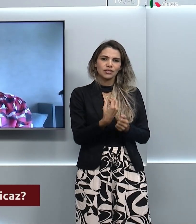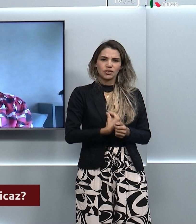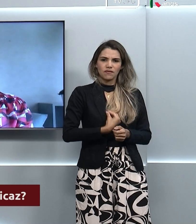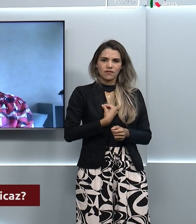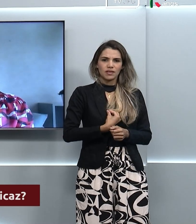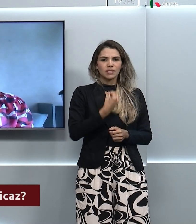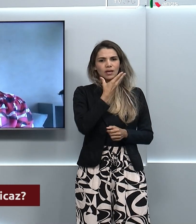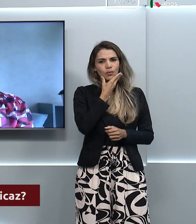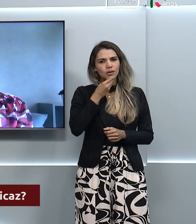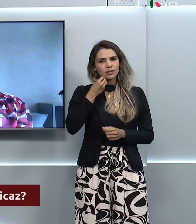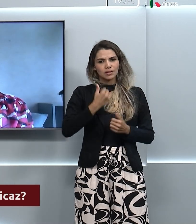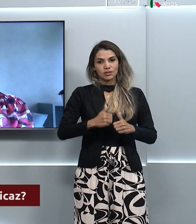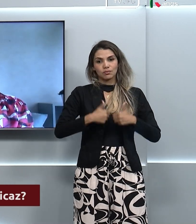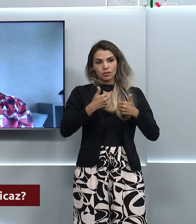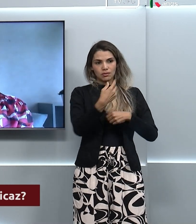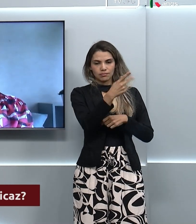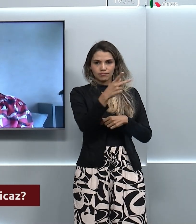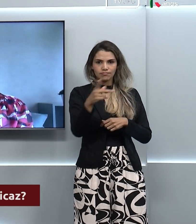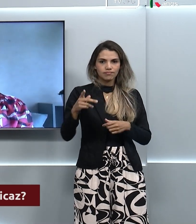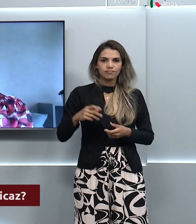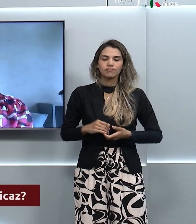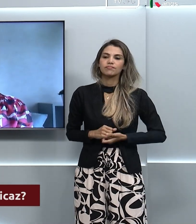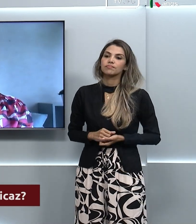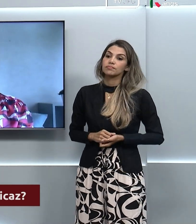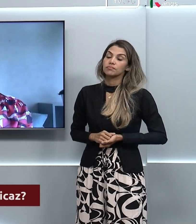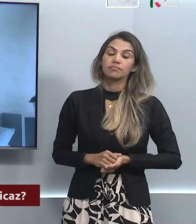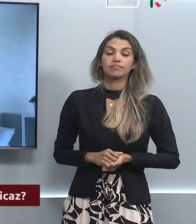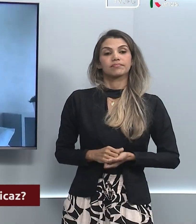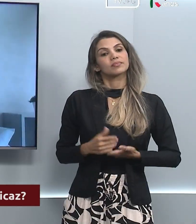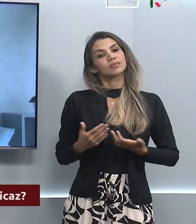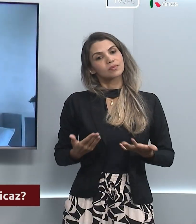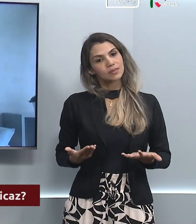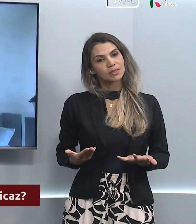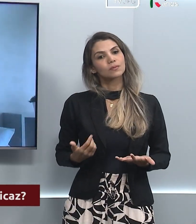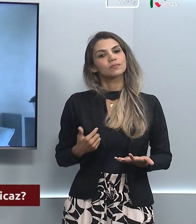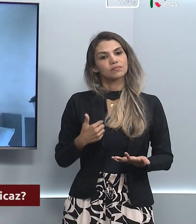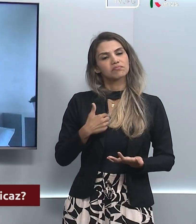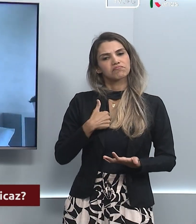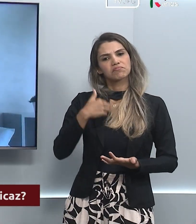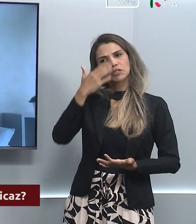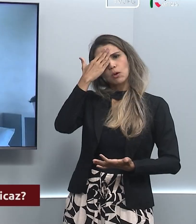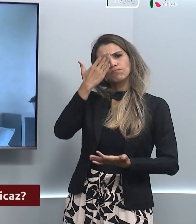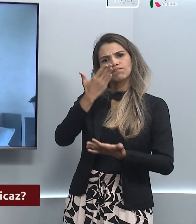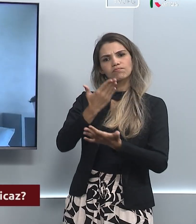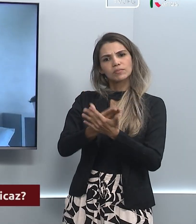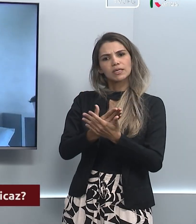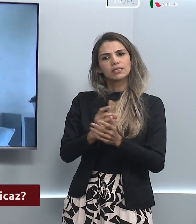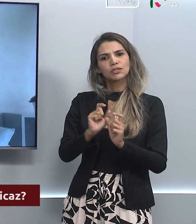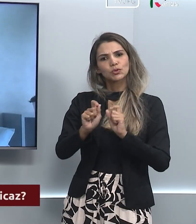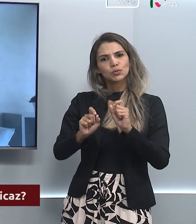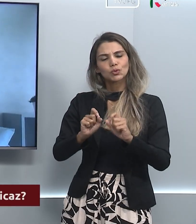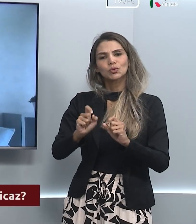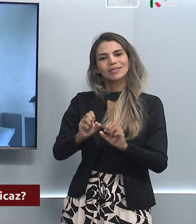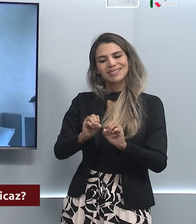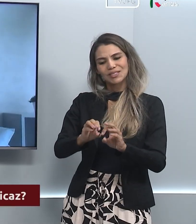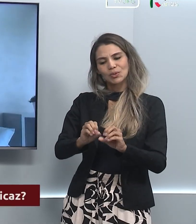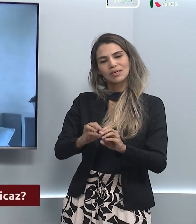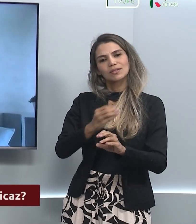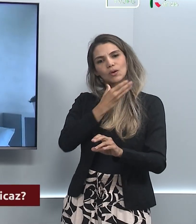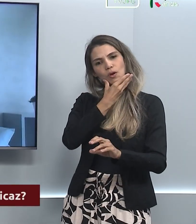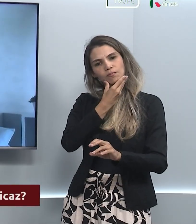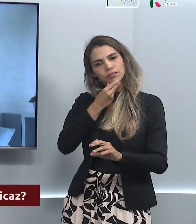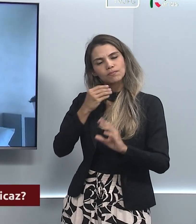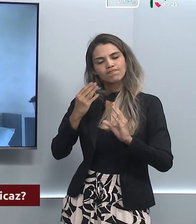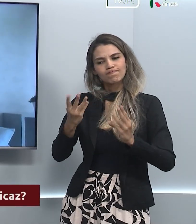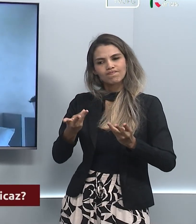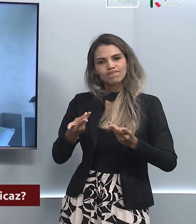todos? Olha, Janaína, eu acredito muito na educação, né? E uma educação de qualidade. E a convivência